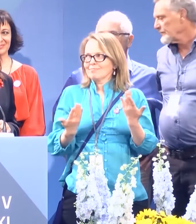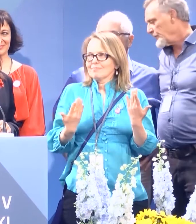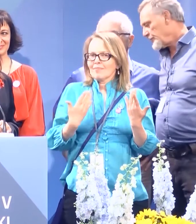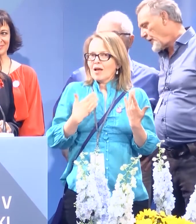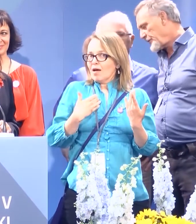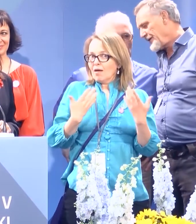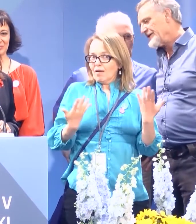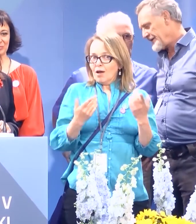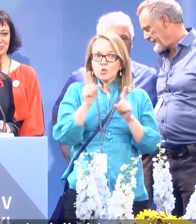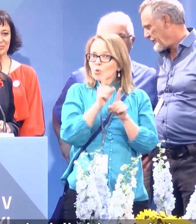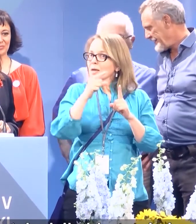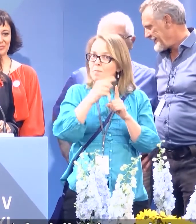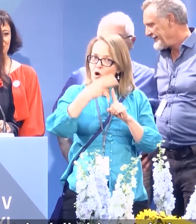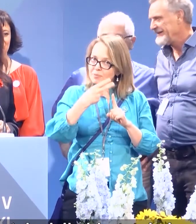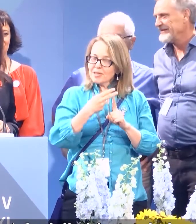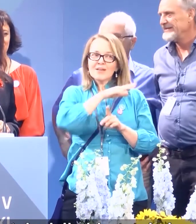bilo tolmača,